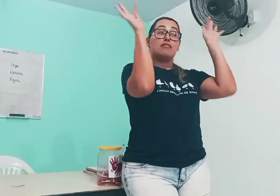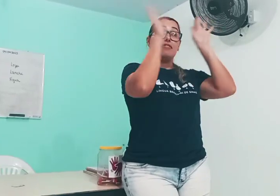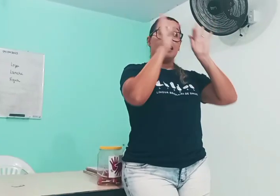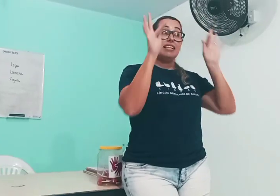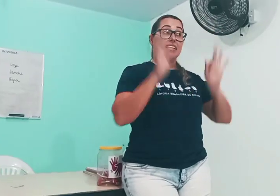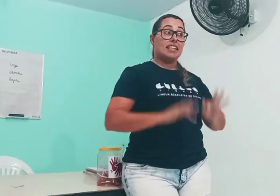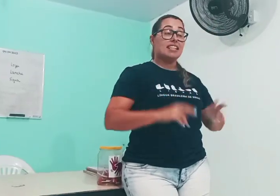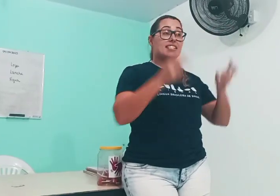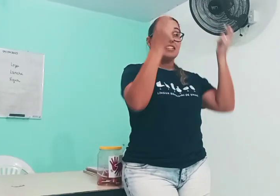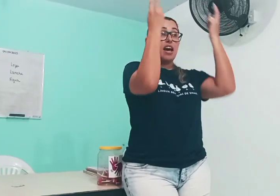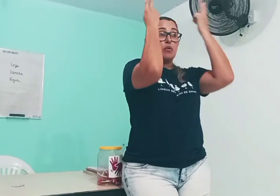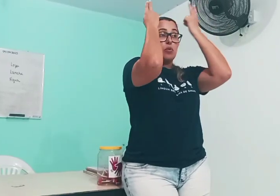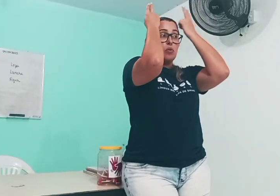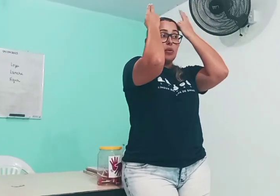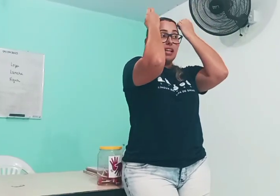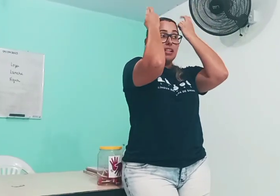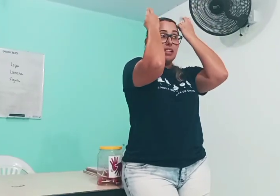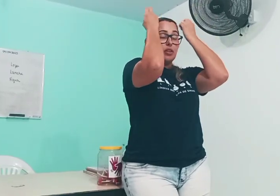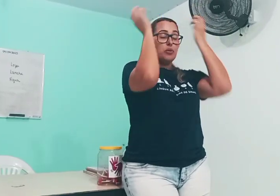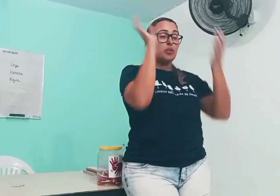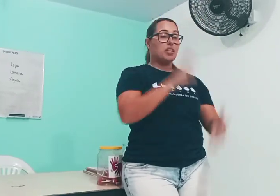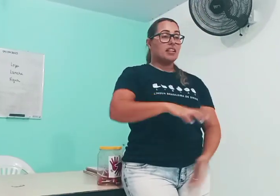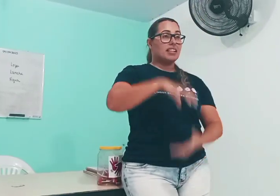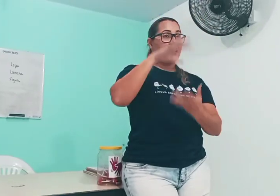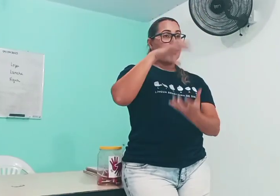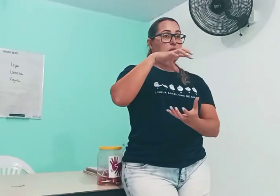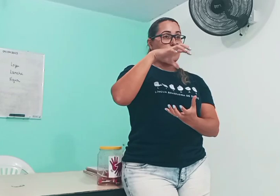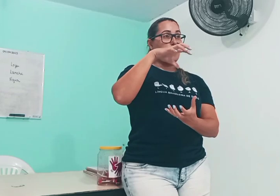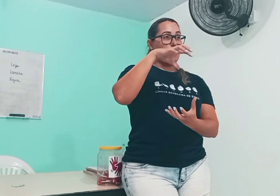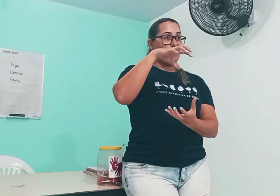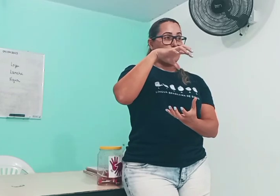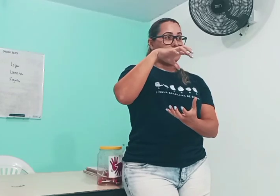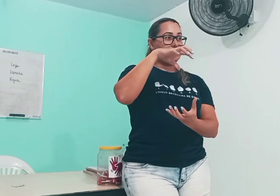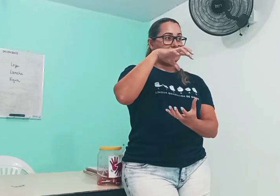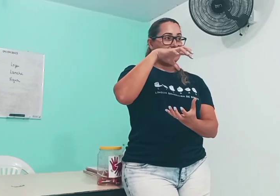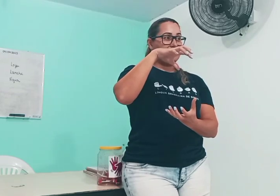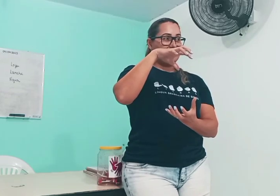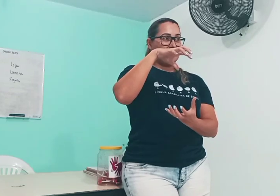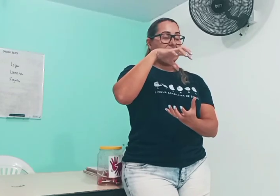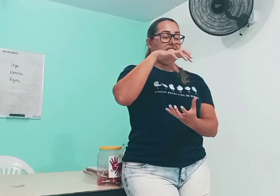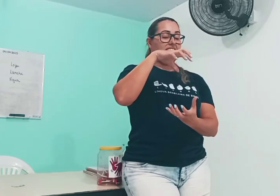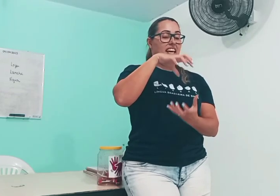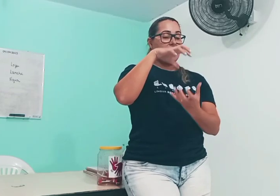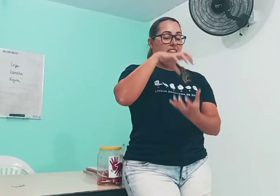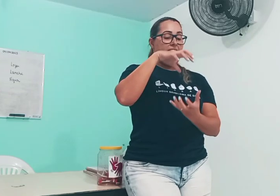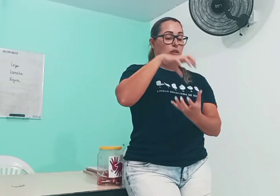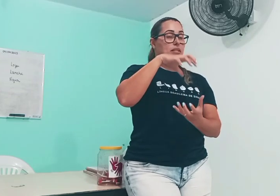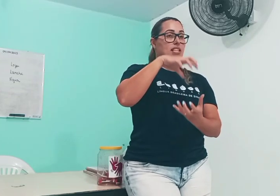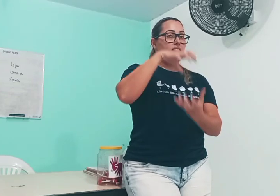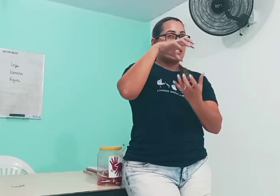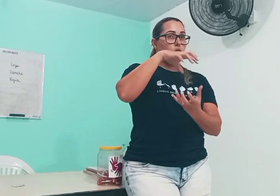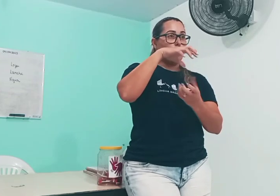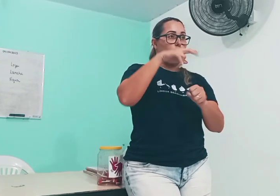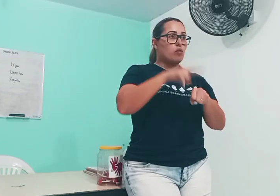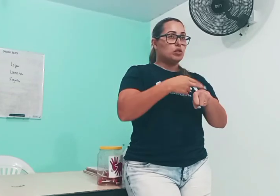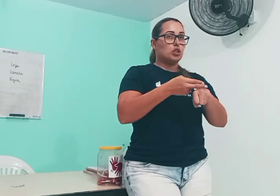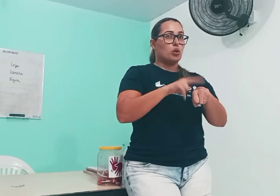falar feliz, aí o coelhinho e o ovo, né? Aí não precisa fazer o ovo